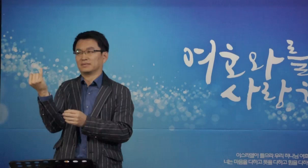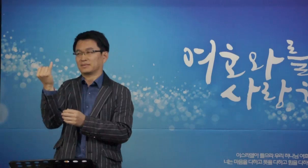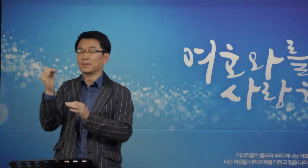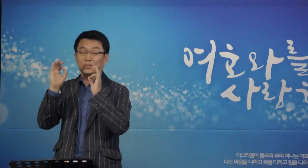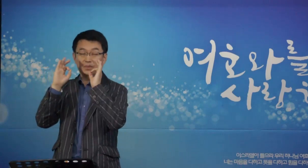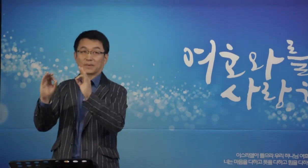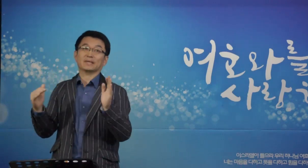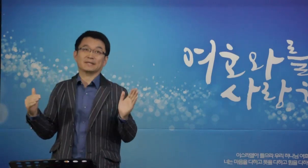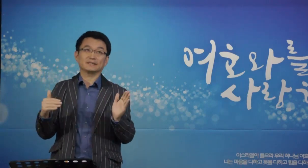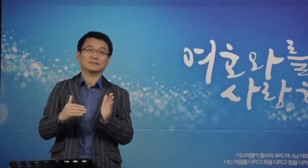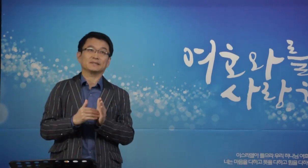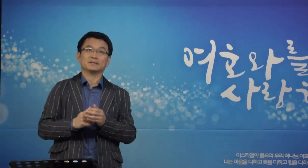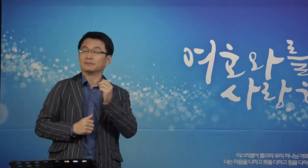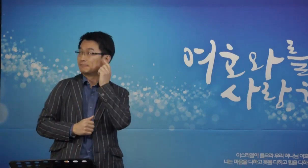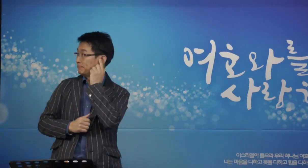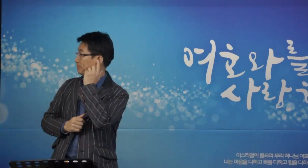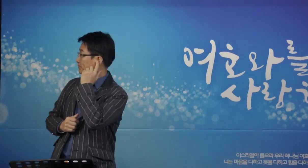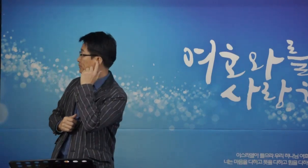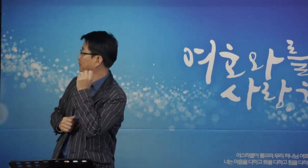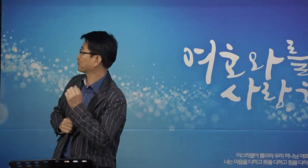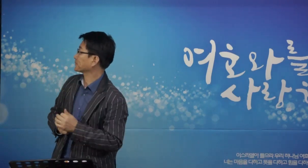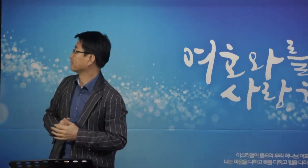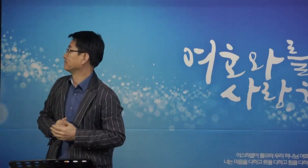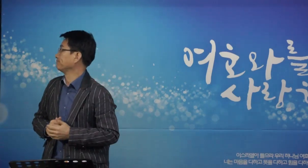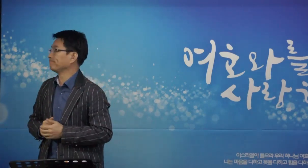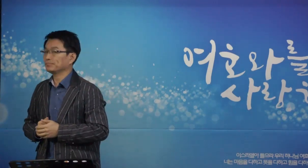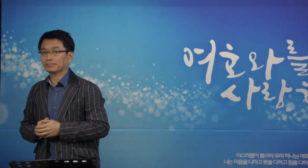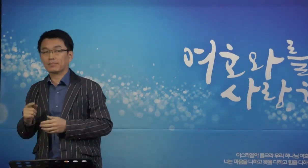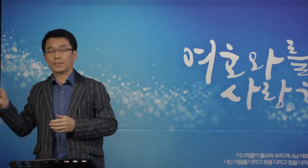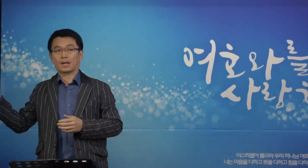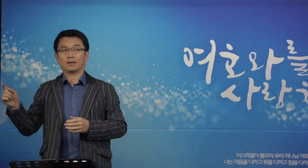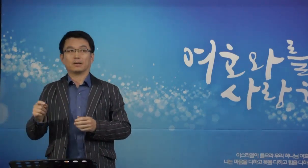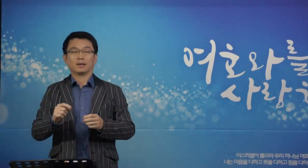정말 존중받을 만한, 존경받을 만한 사람인 것 같습니다.